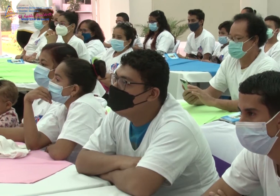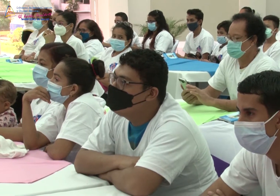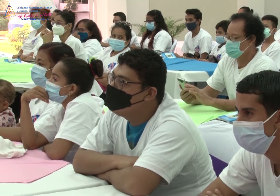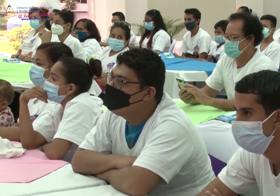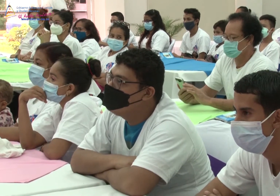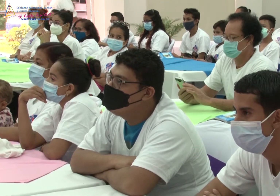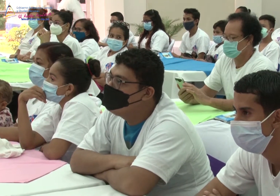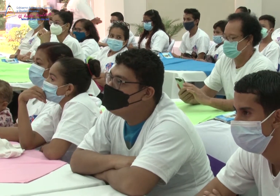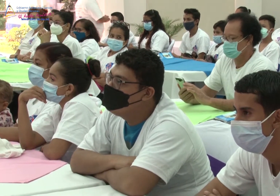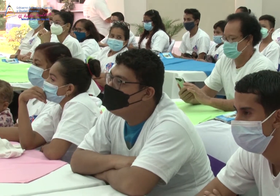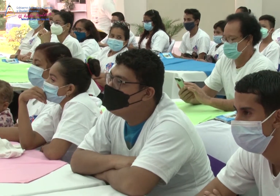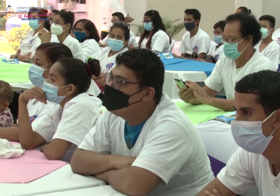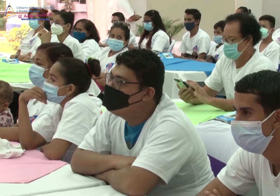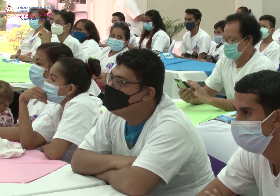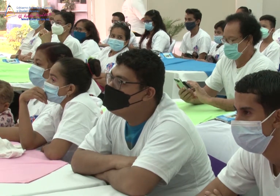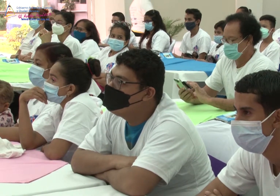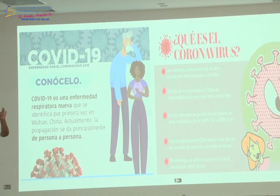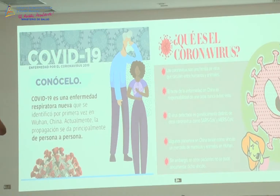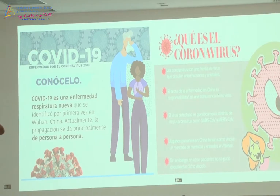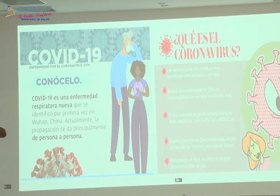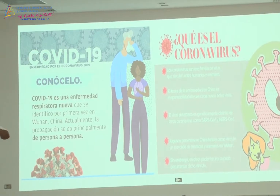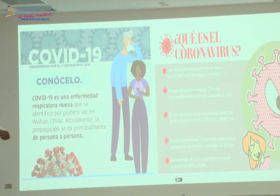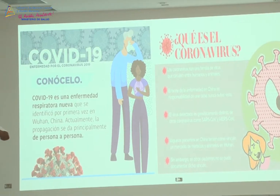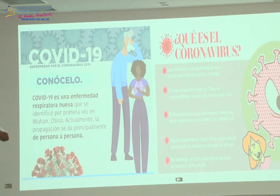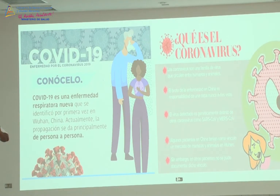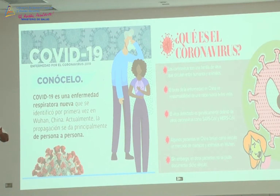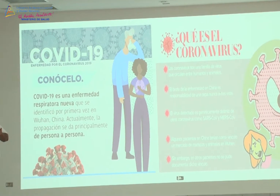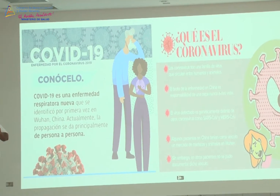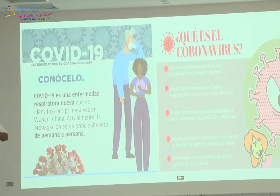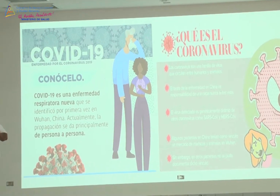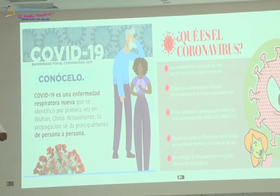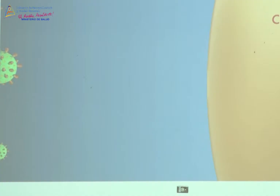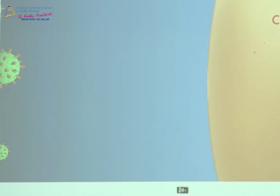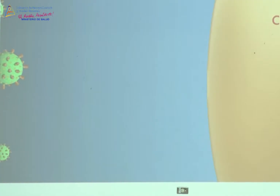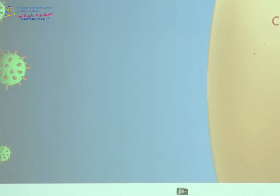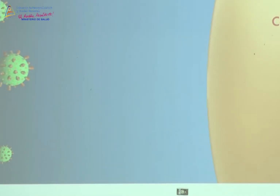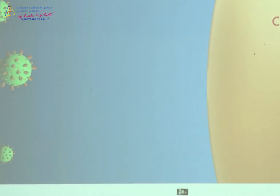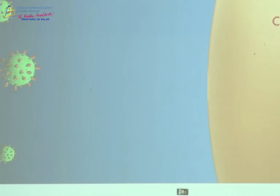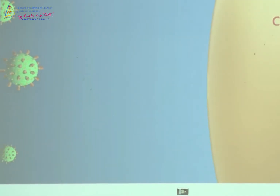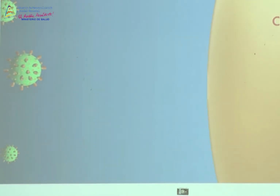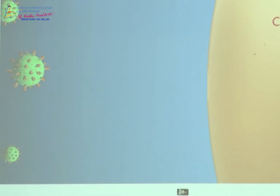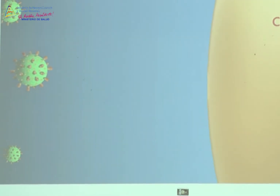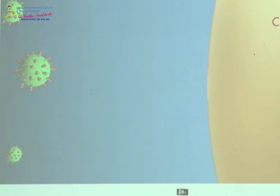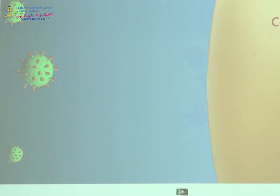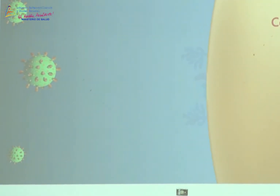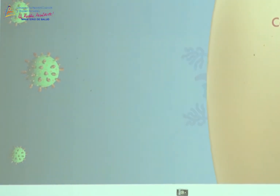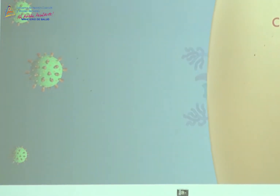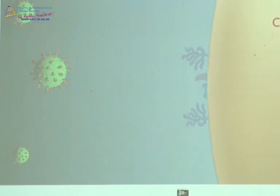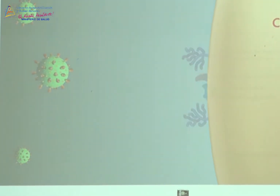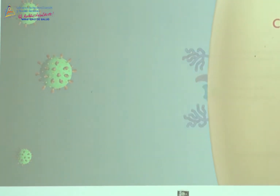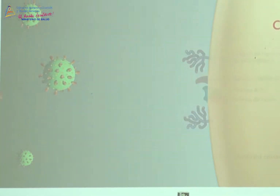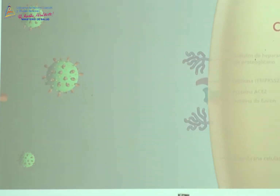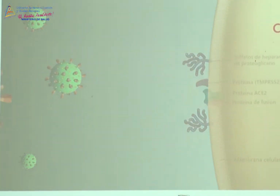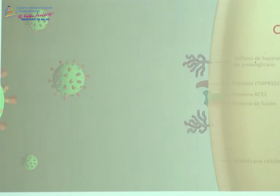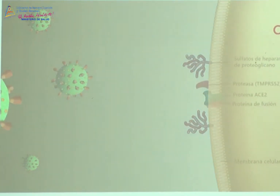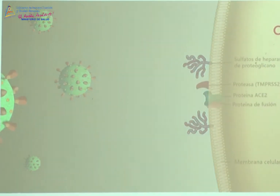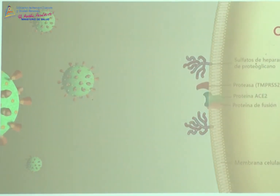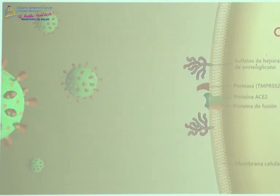por un problema respiratorio, en el caso principal COVID, que es, digamos, lo que tenemos en este momento en nuestro país como